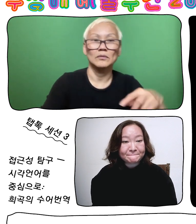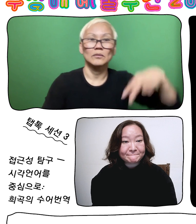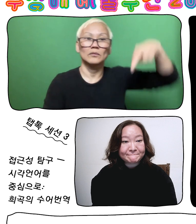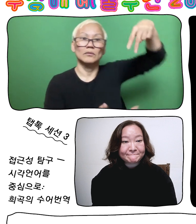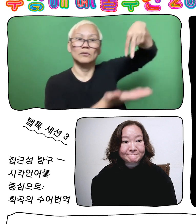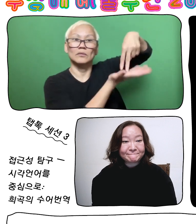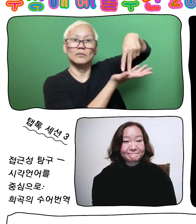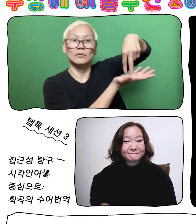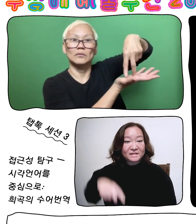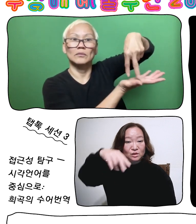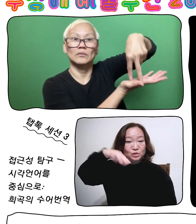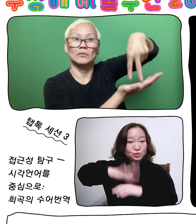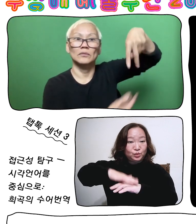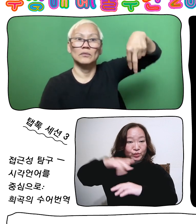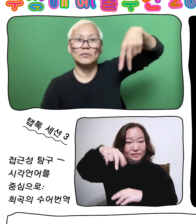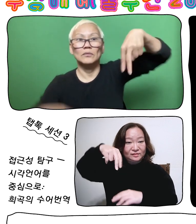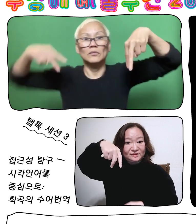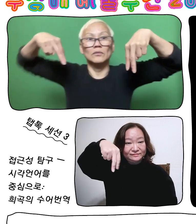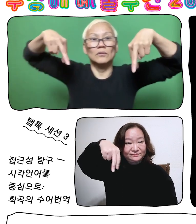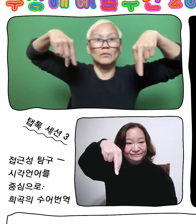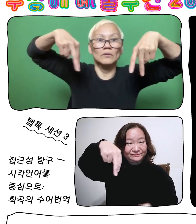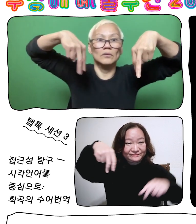다시 한번 저를 주목해 주세요.